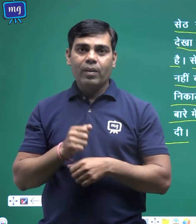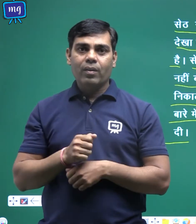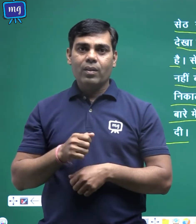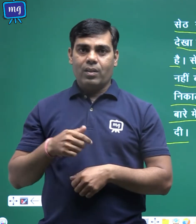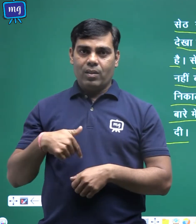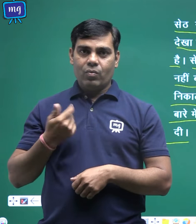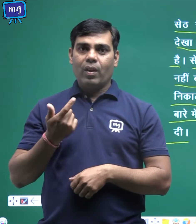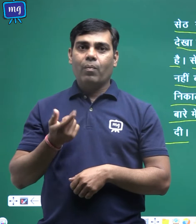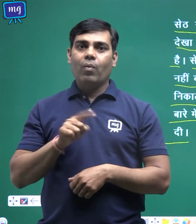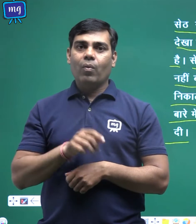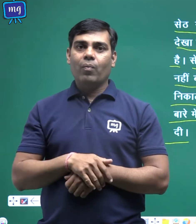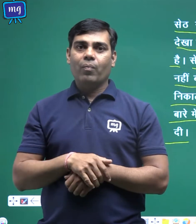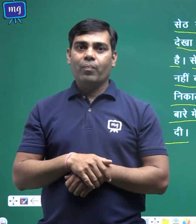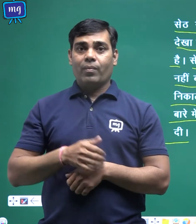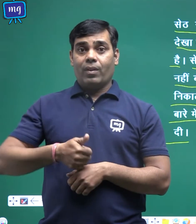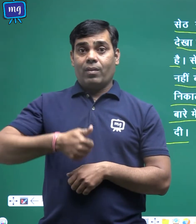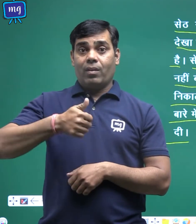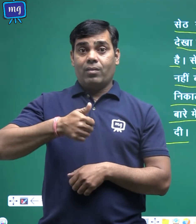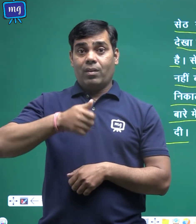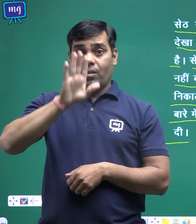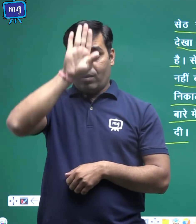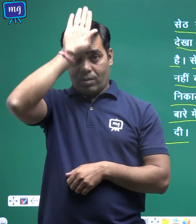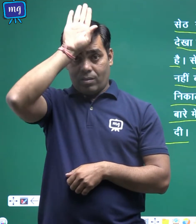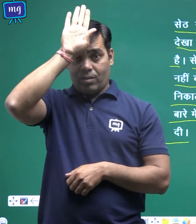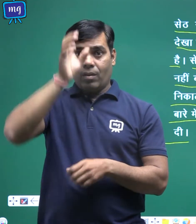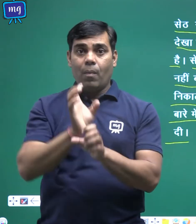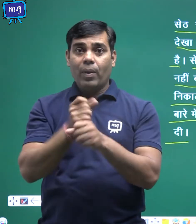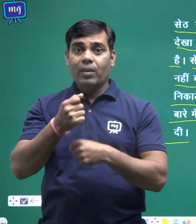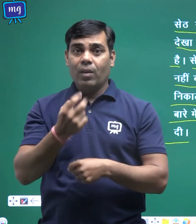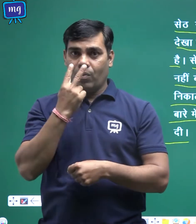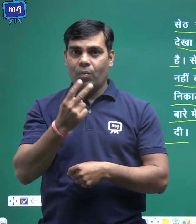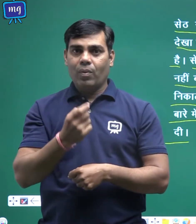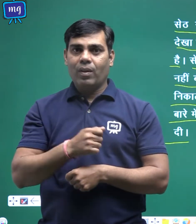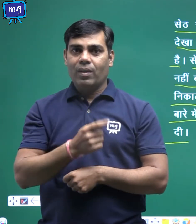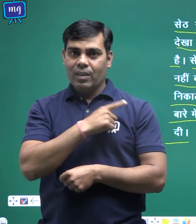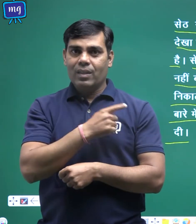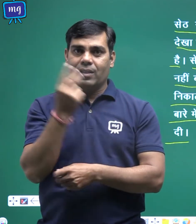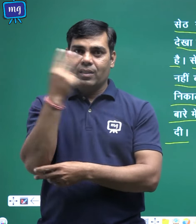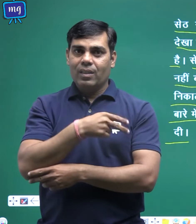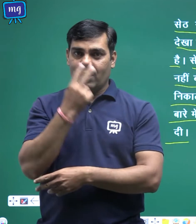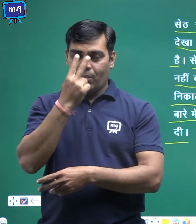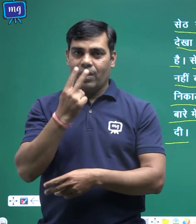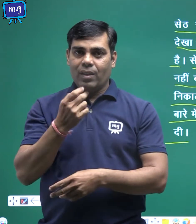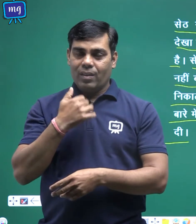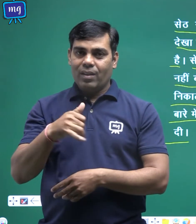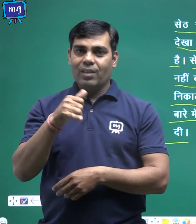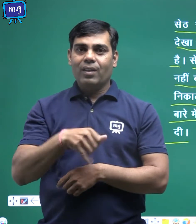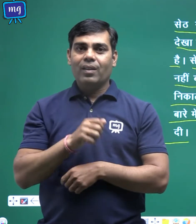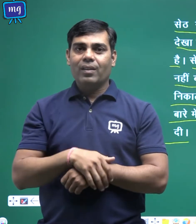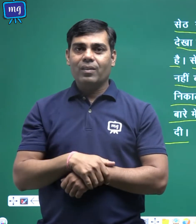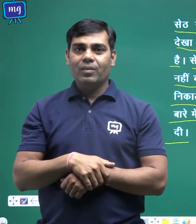स्वयं को राजा बनता हुआ इस चित्र में दिखाई दे रहा